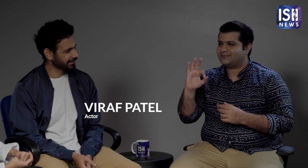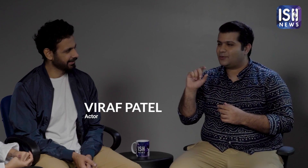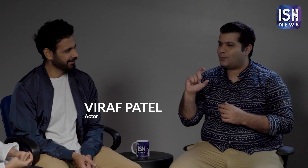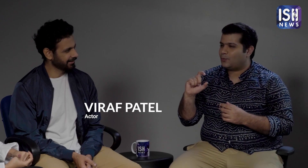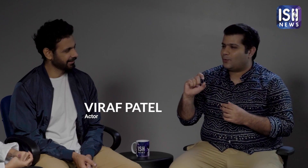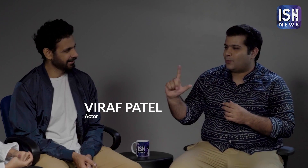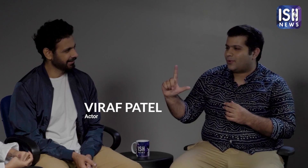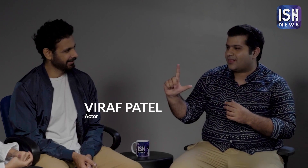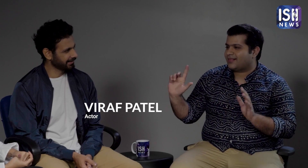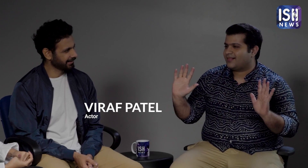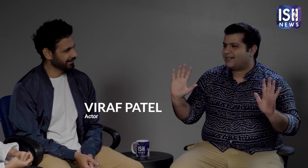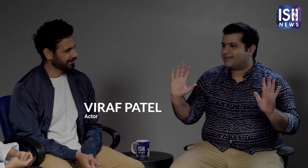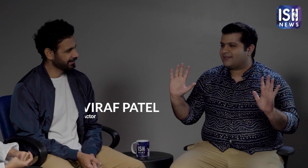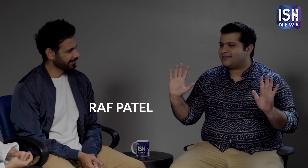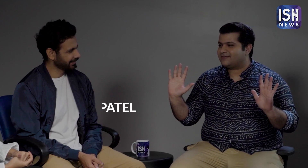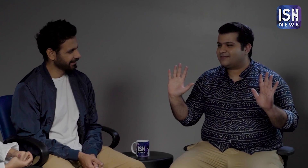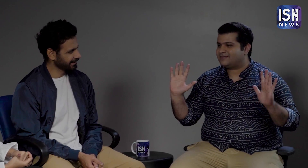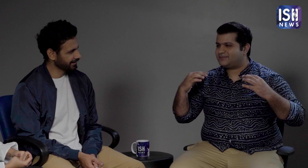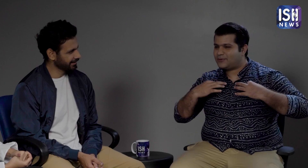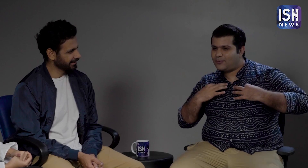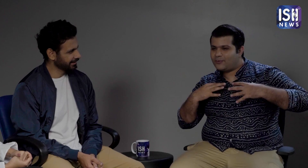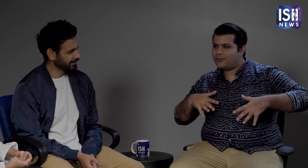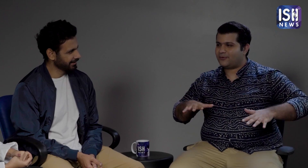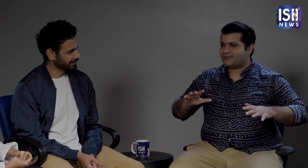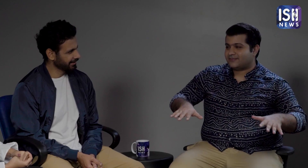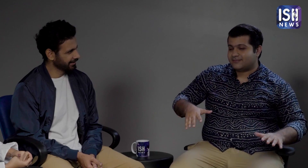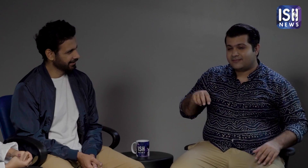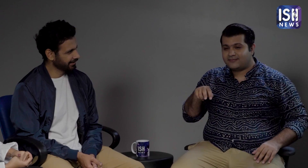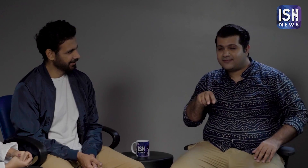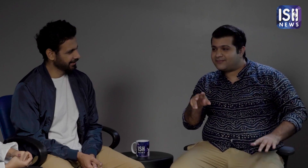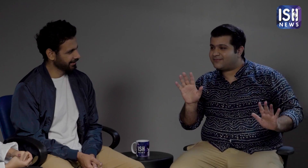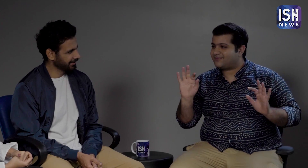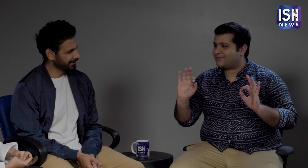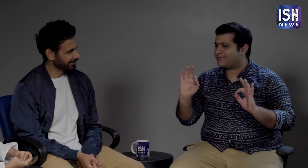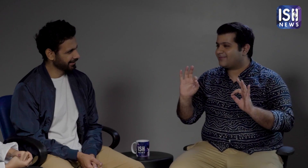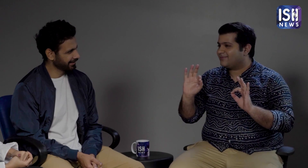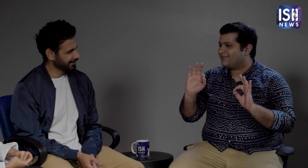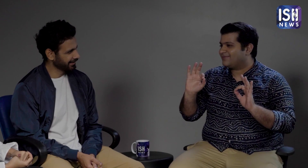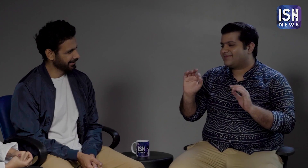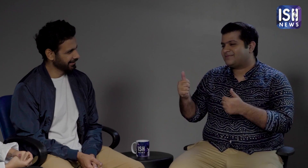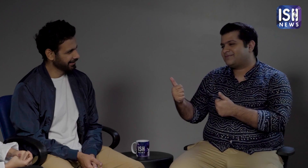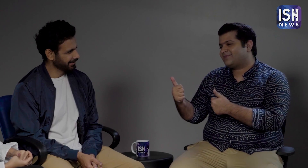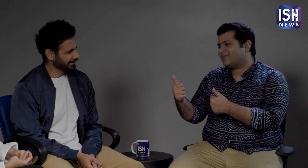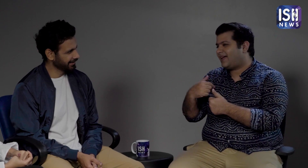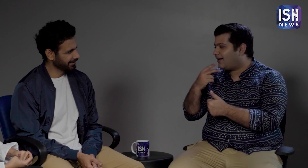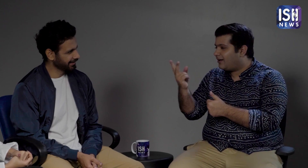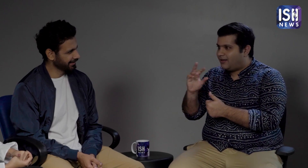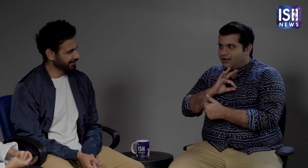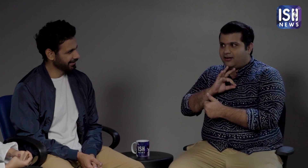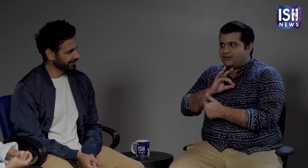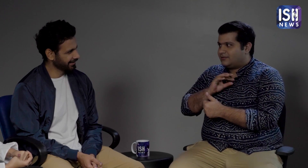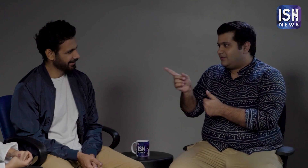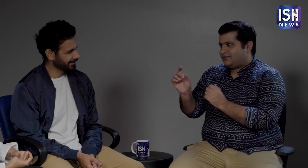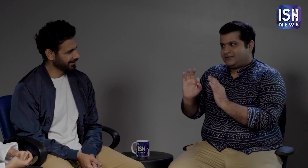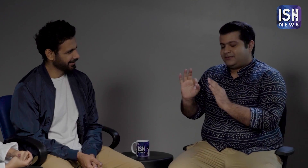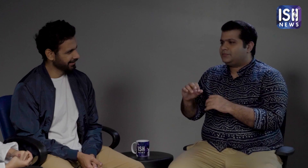इनका नाम है विराट पटेल। वो एकदम एक्चुअल लाइफ में भी बहुत कूल है, हेयर स्टाइल एंड एवरीथिंग बहुत